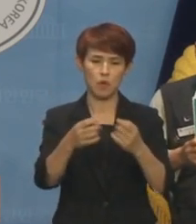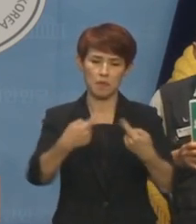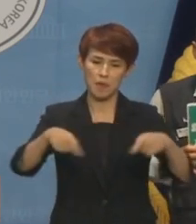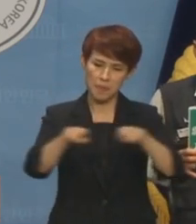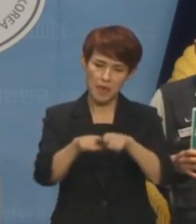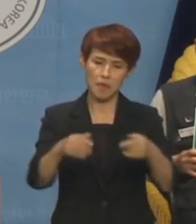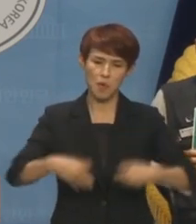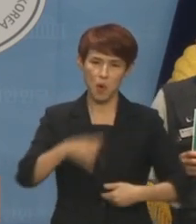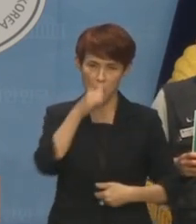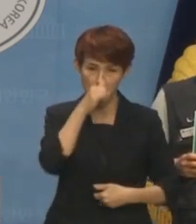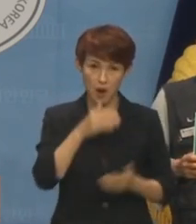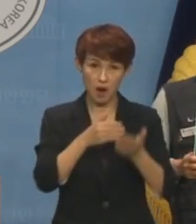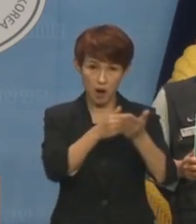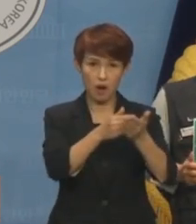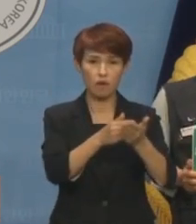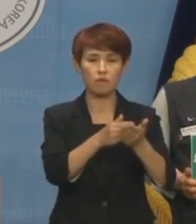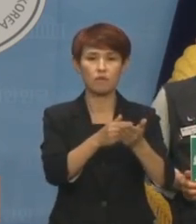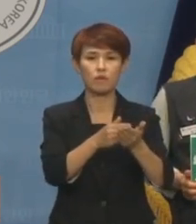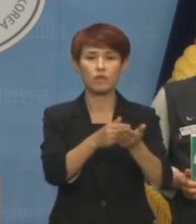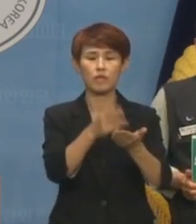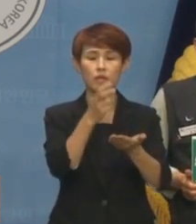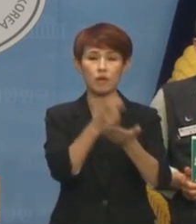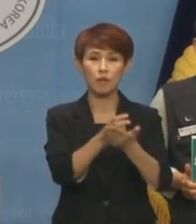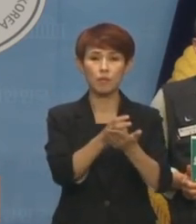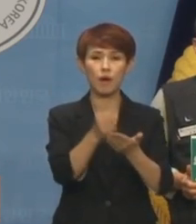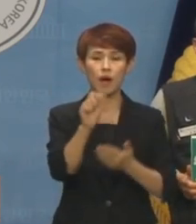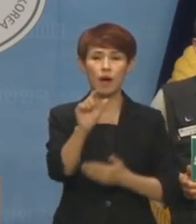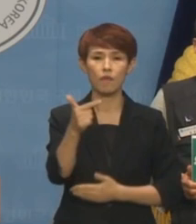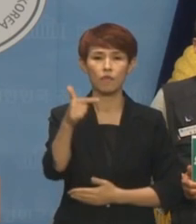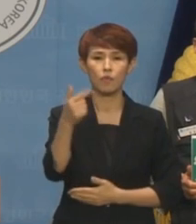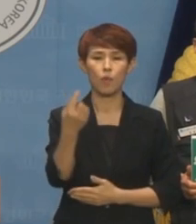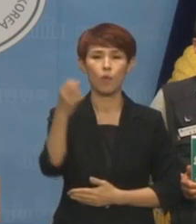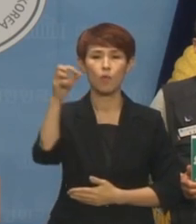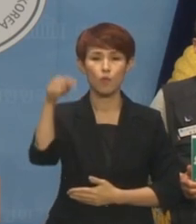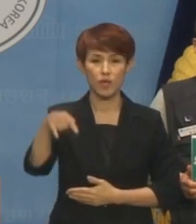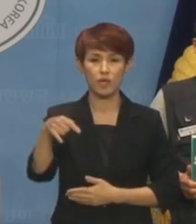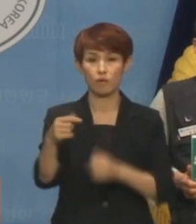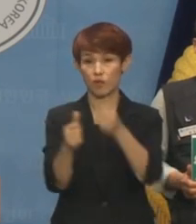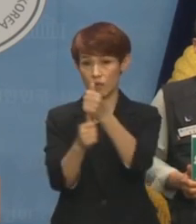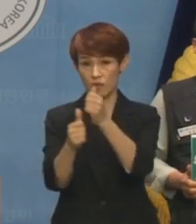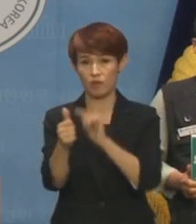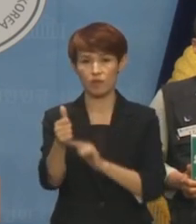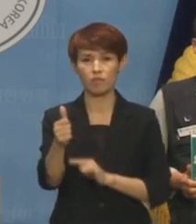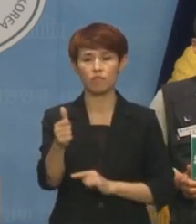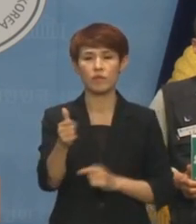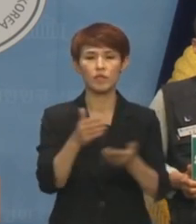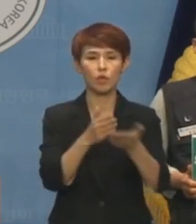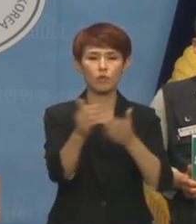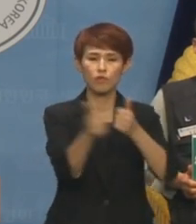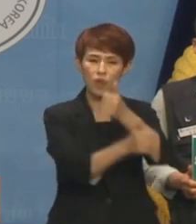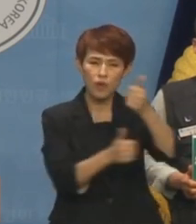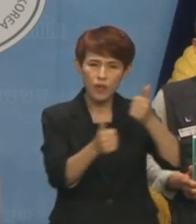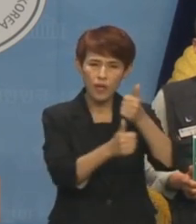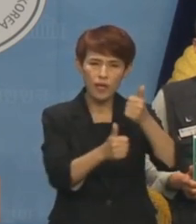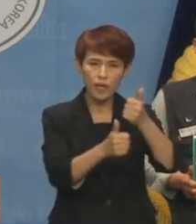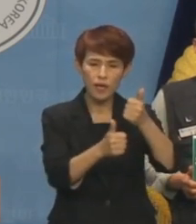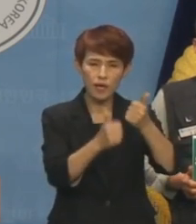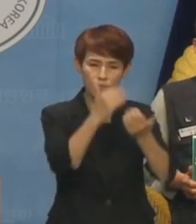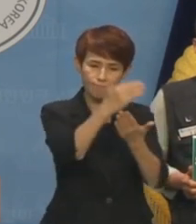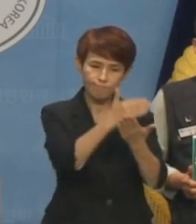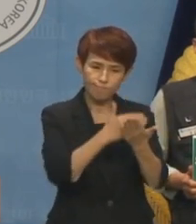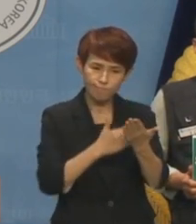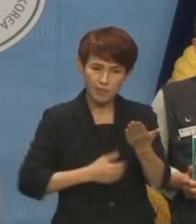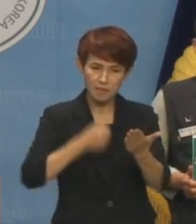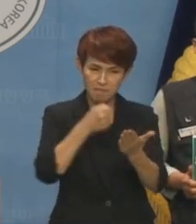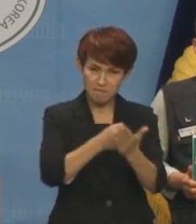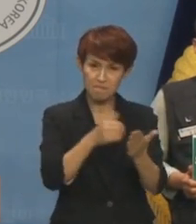부기했던 제정법률안의 한노위 부대 의견은 기존의 전문위 구성 방안을 답습하는 것으로 귀결되었을